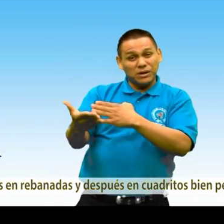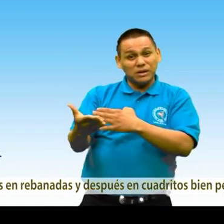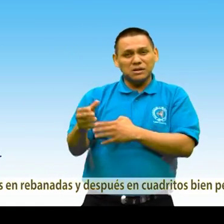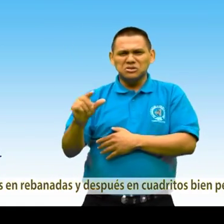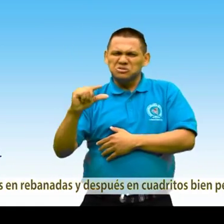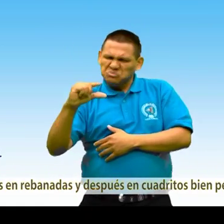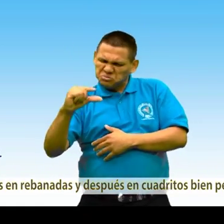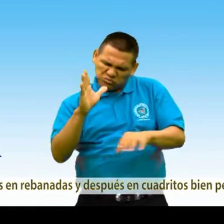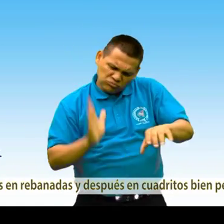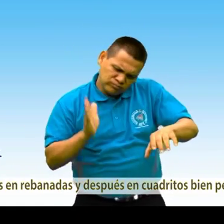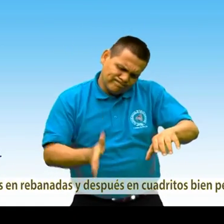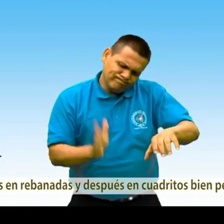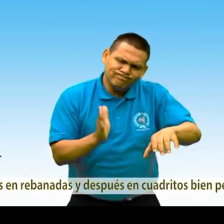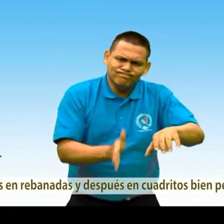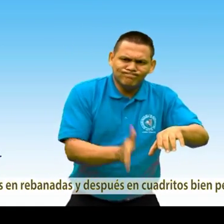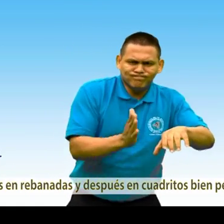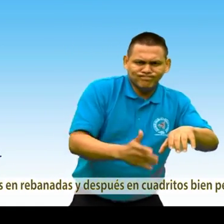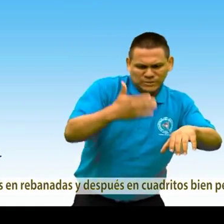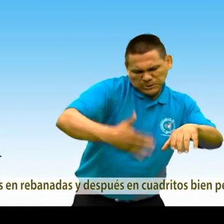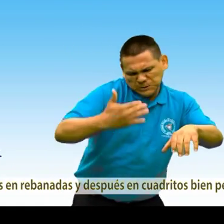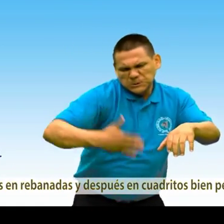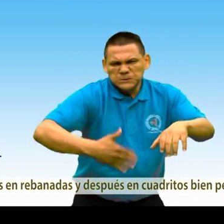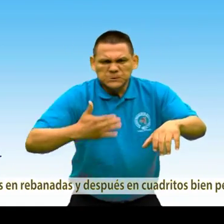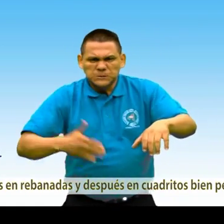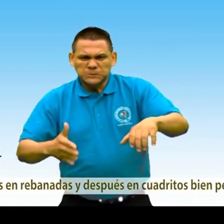en cuadritos bien pequeños.